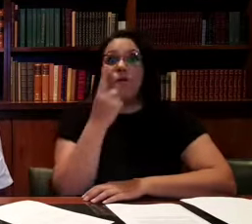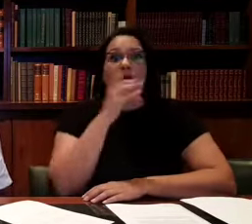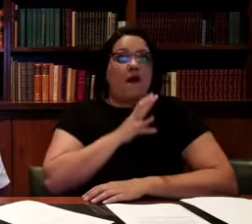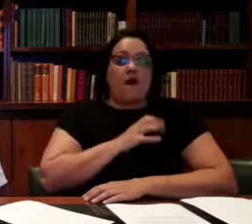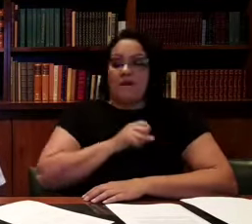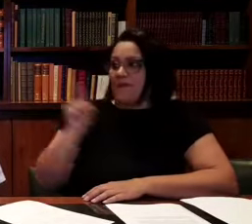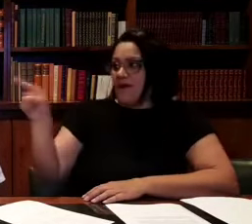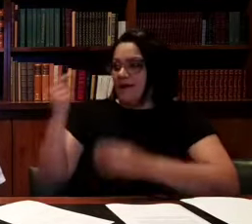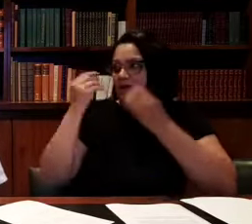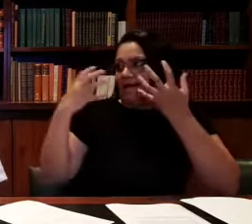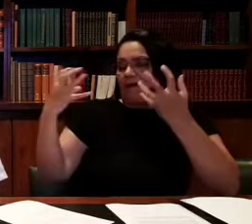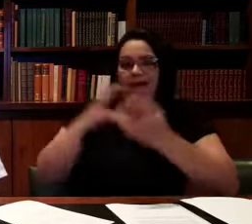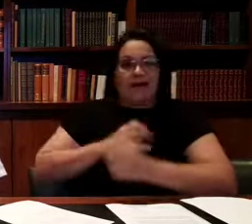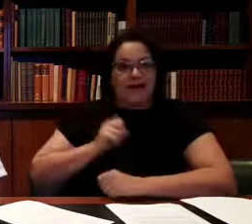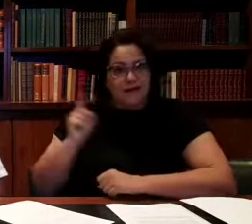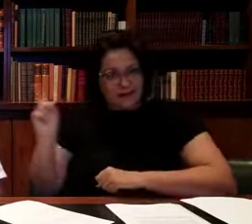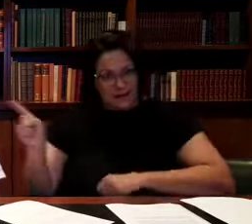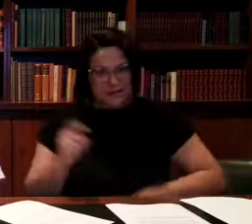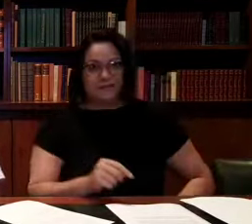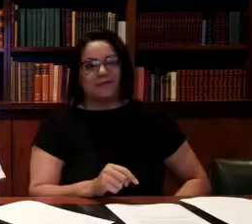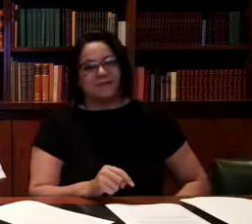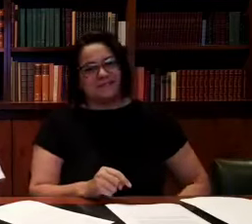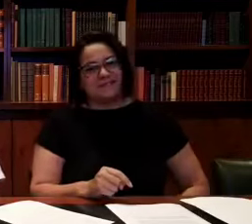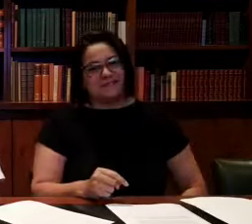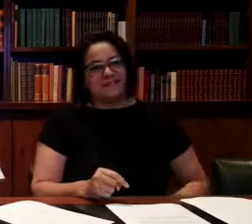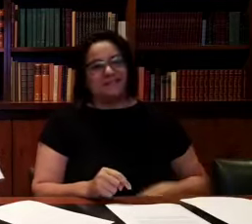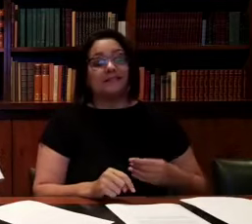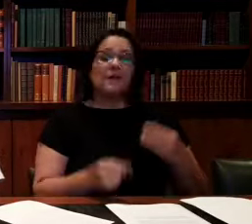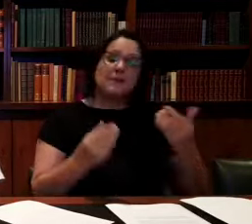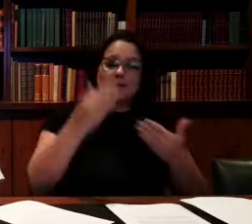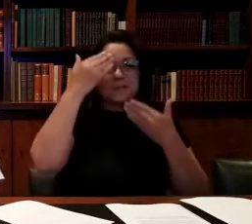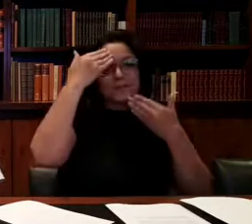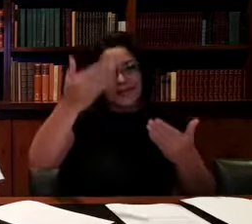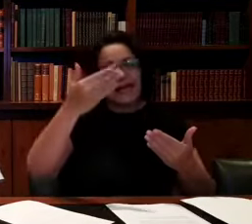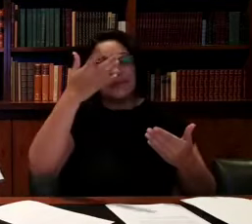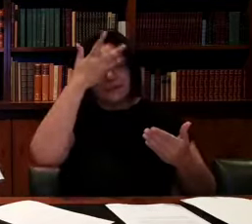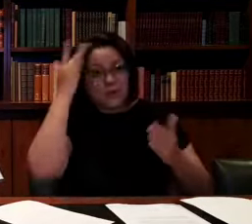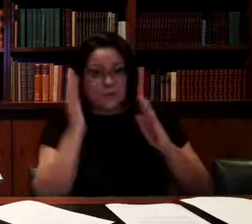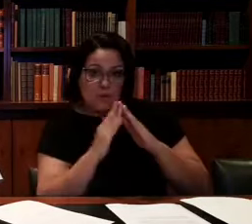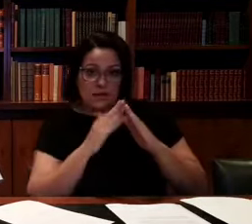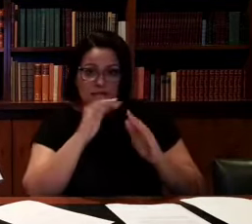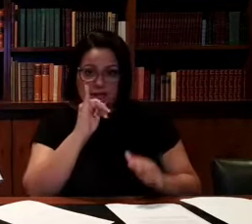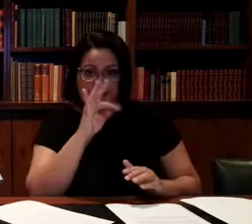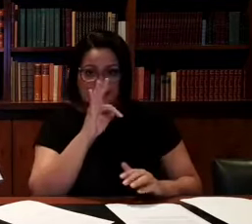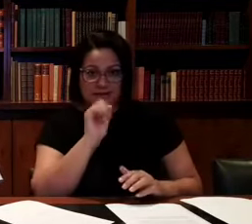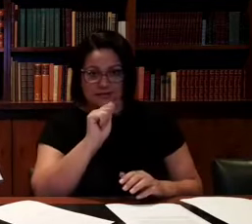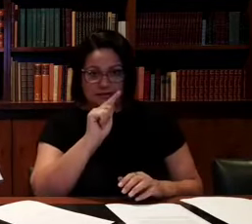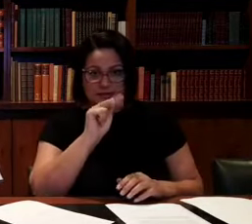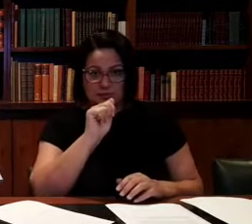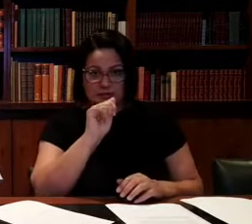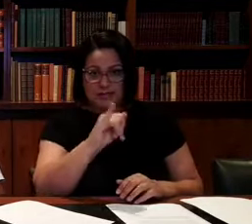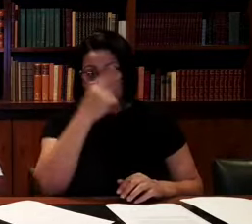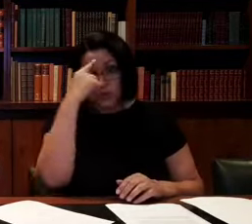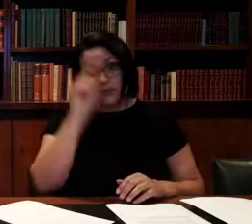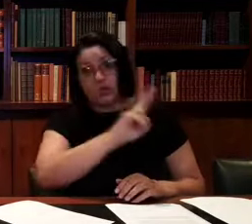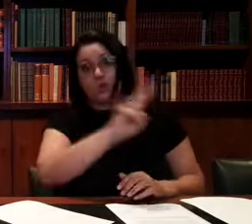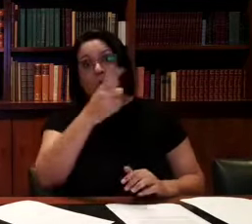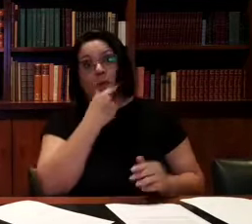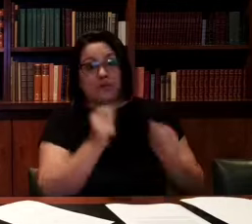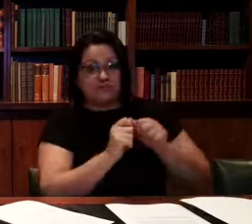aí então aqui o pessoal matava Obrigado aí o pessoal de itaguaí Eu não sei o nome lá do rapaz que fabrica